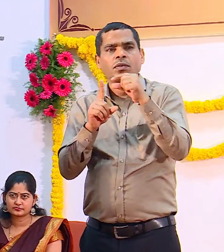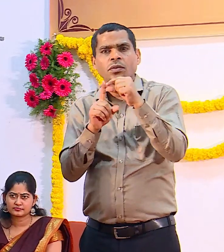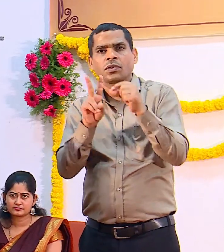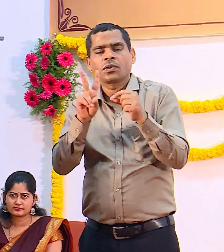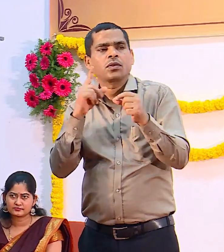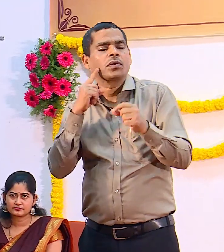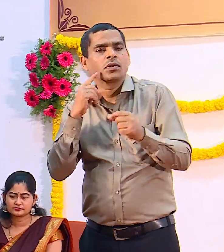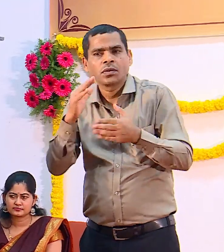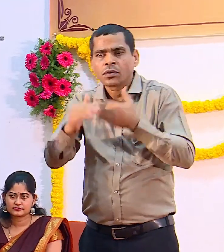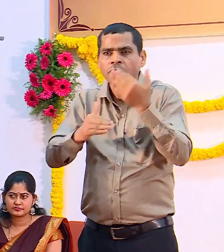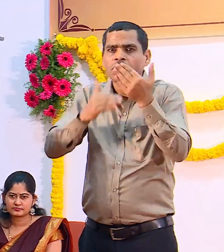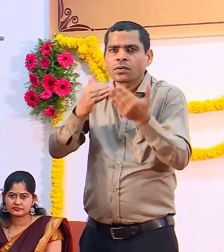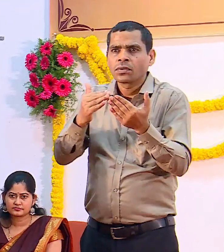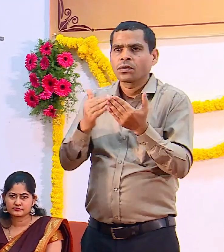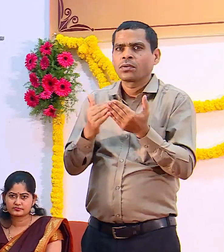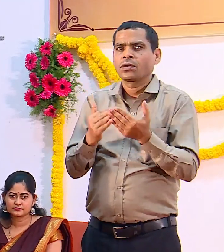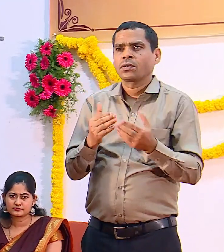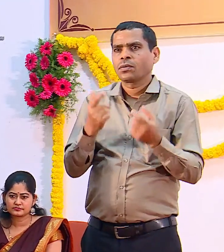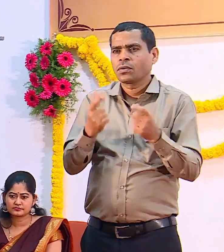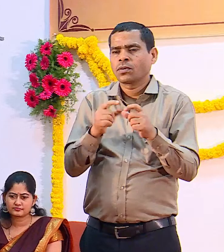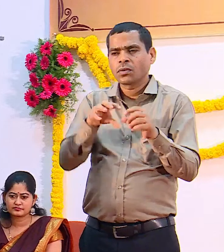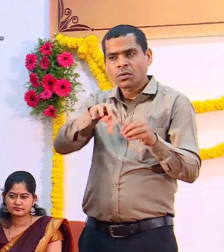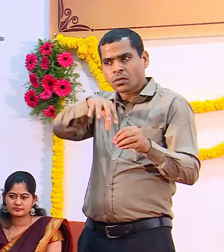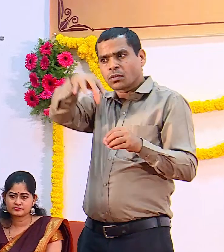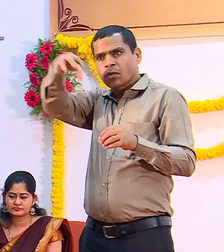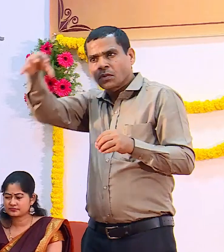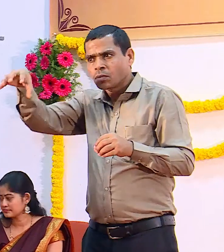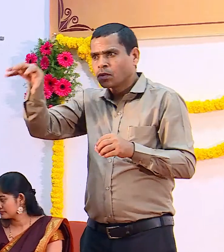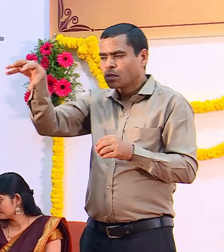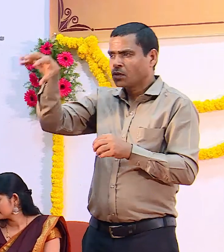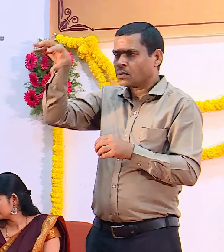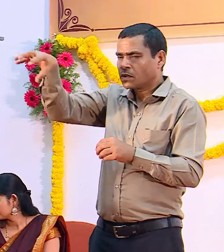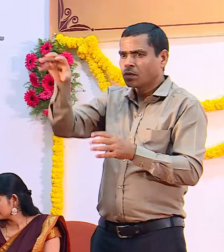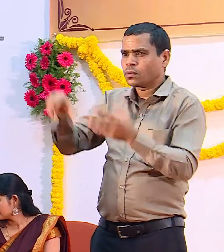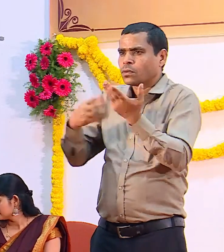किस तरह से आपके ही जो आप आउटरीच सेंटर्स हैं आप उसमें कैसे